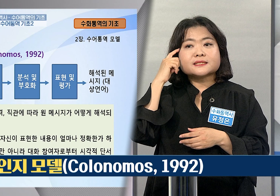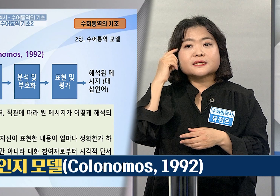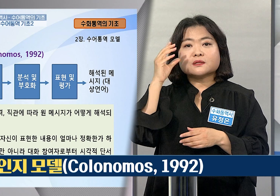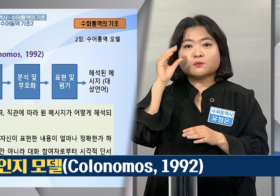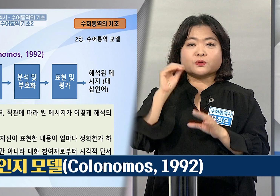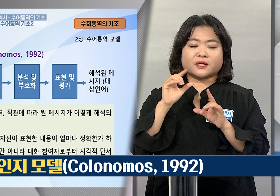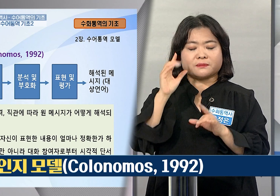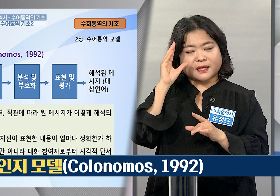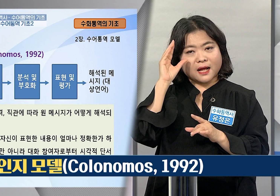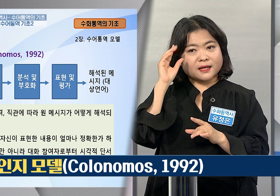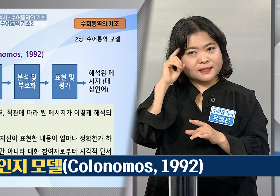인지 모델.